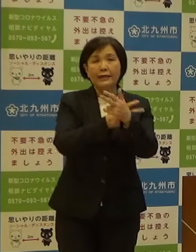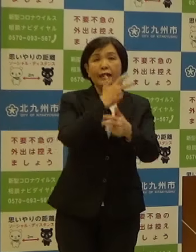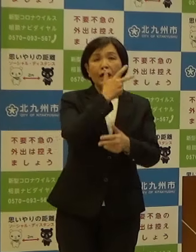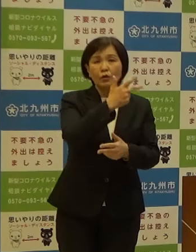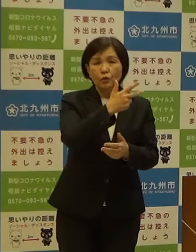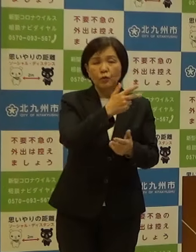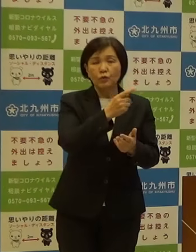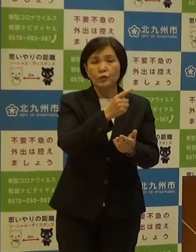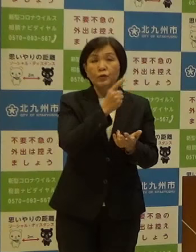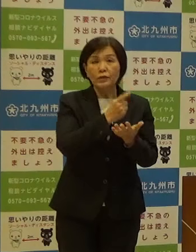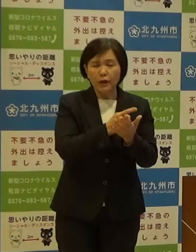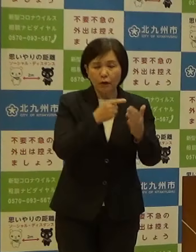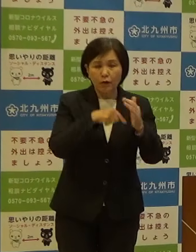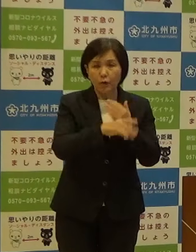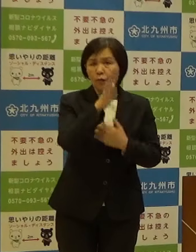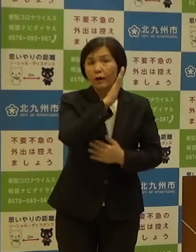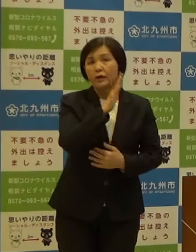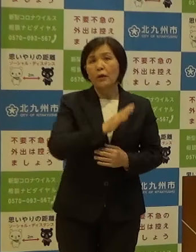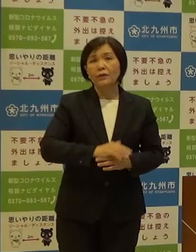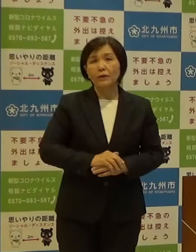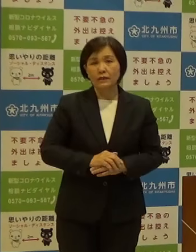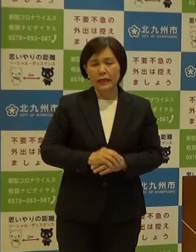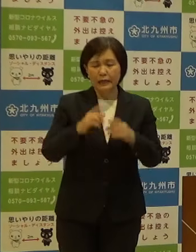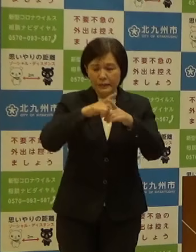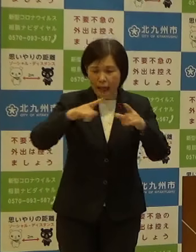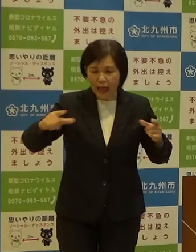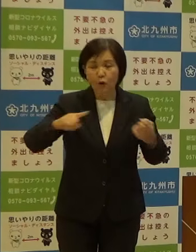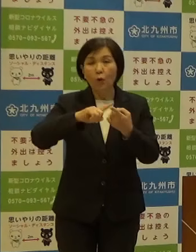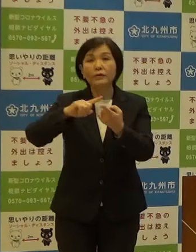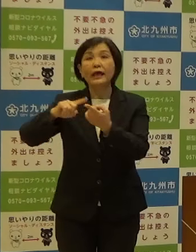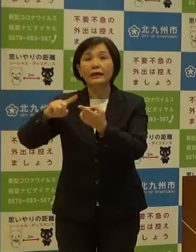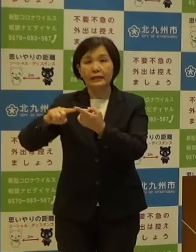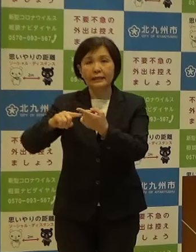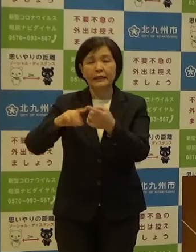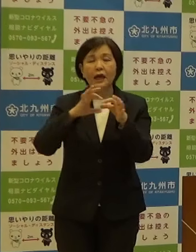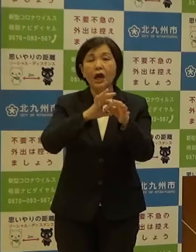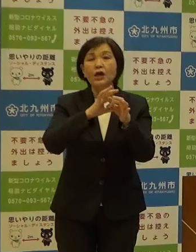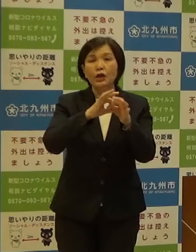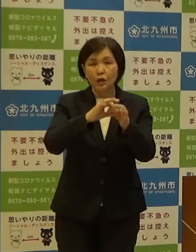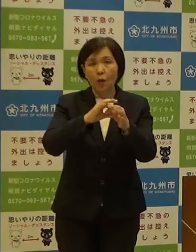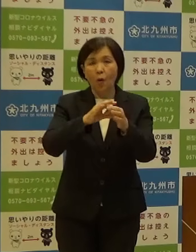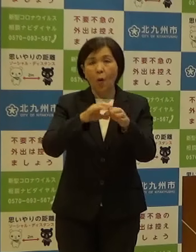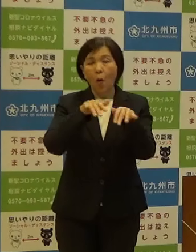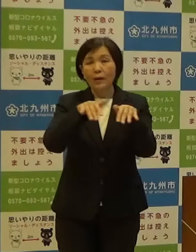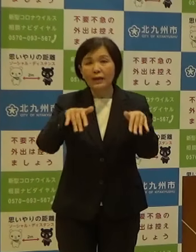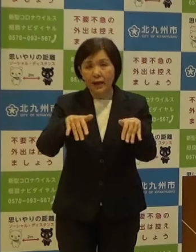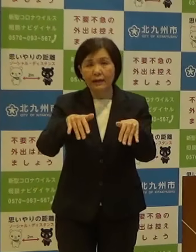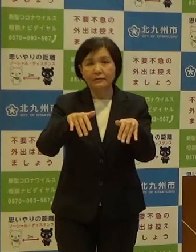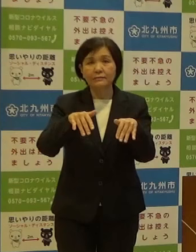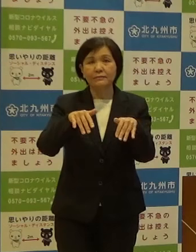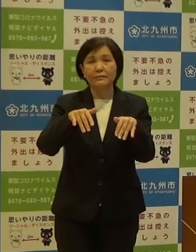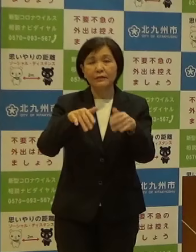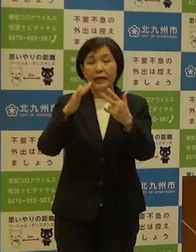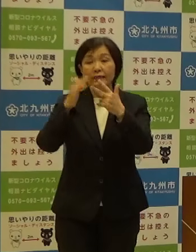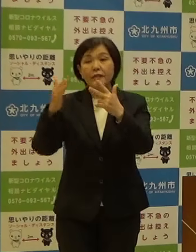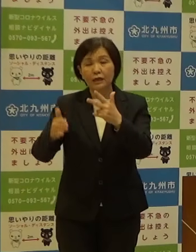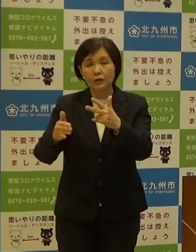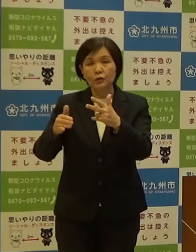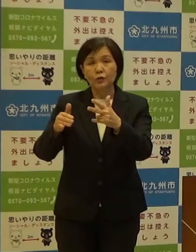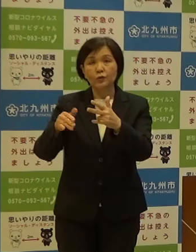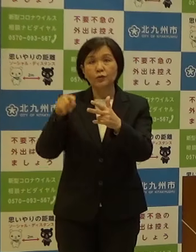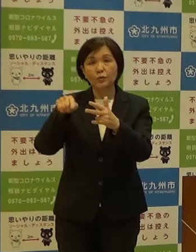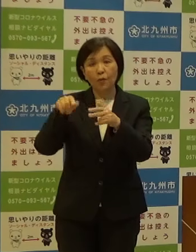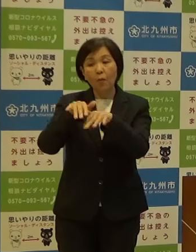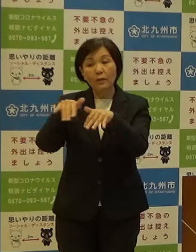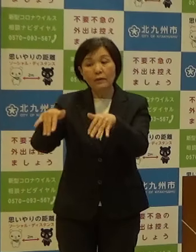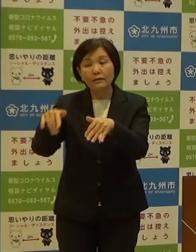くて、全国的に言えることであります。医療機関、高齢者施設等におけるクラスターの発生というのは大